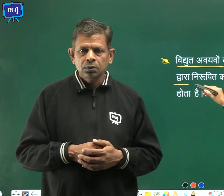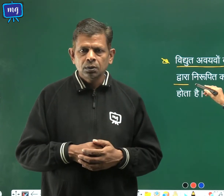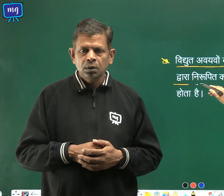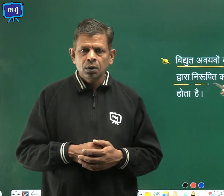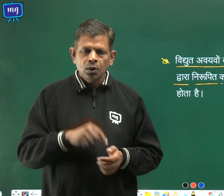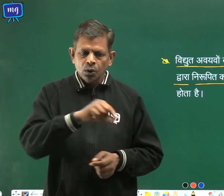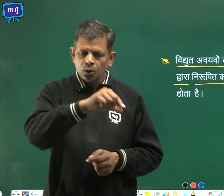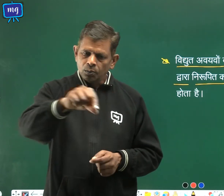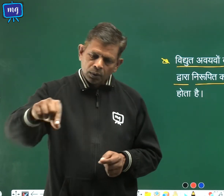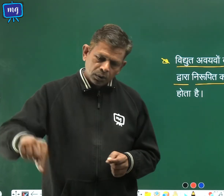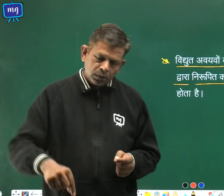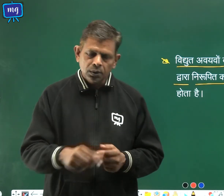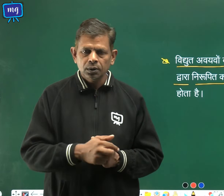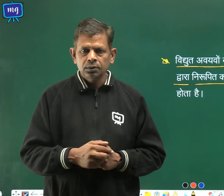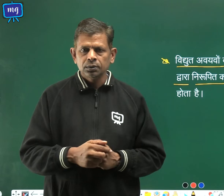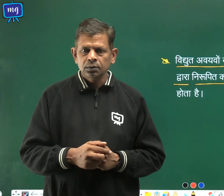निरूपित करना